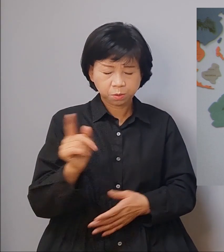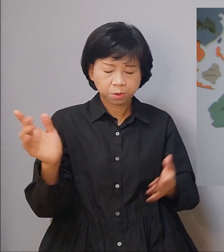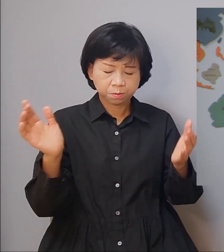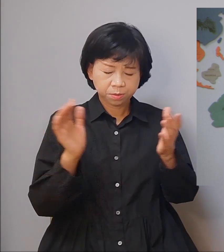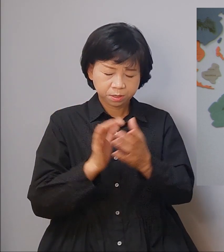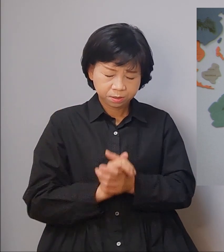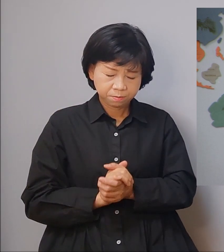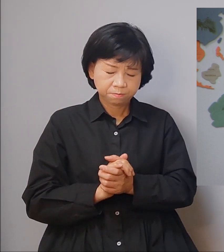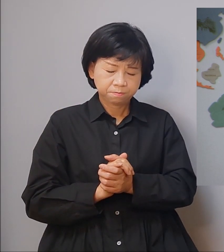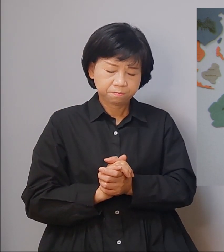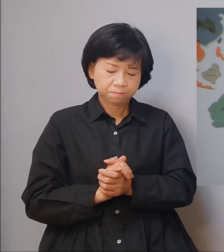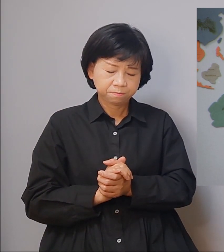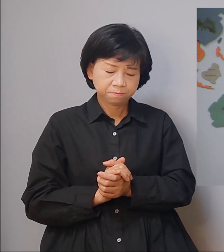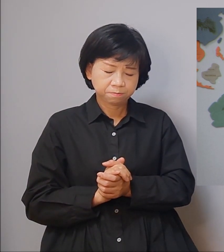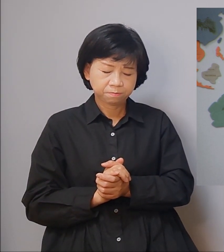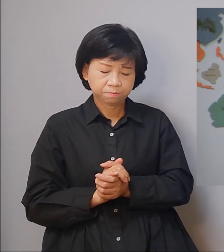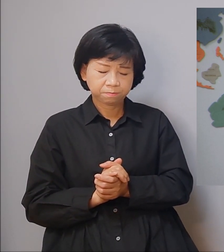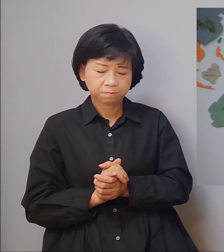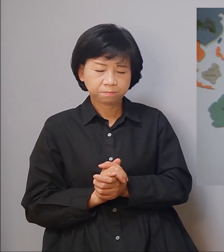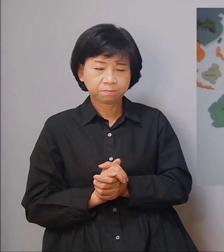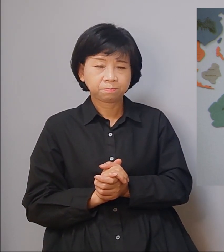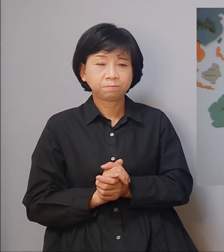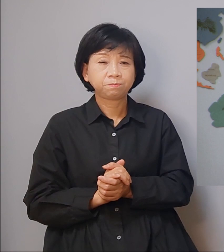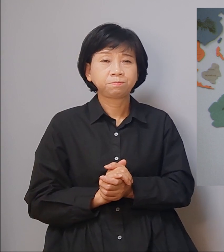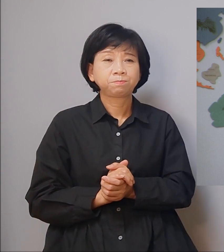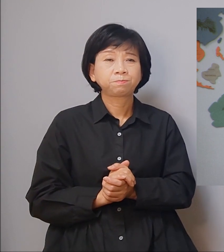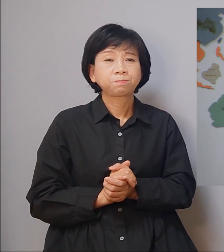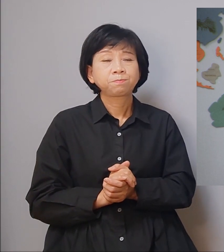기도드립니다. 아멘.